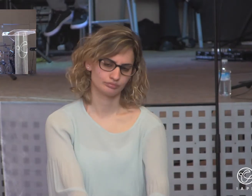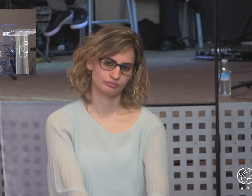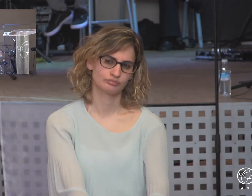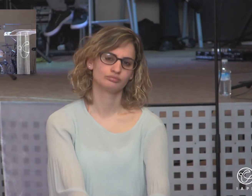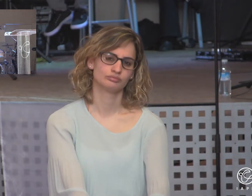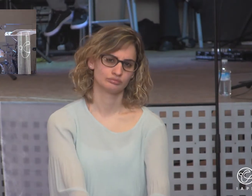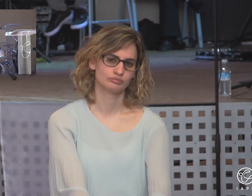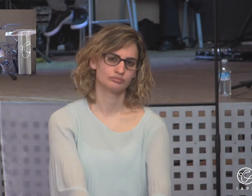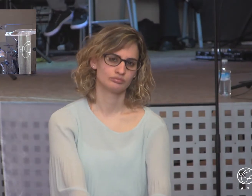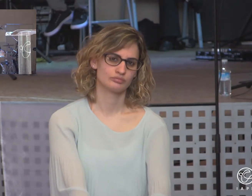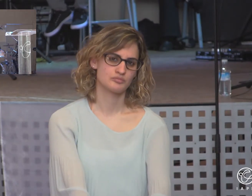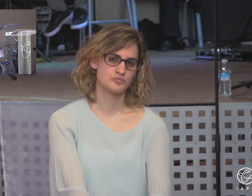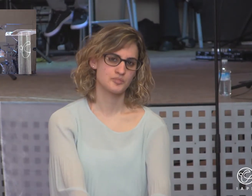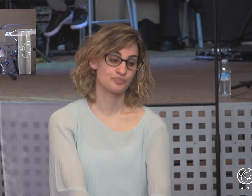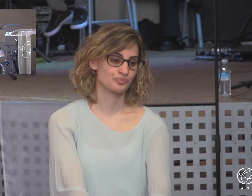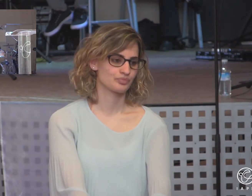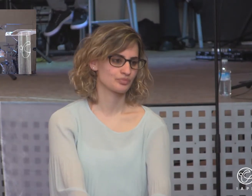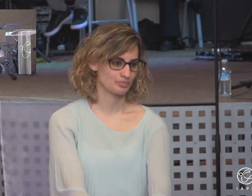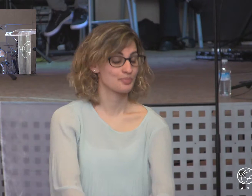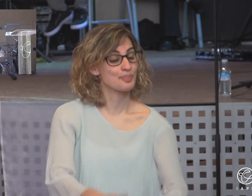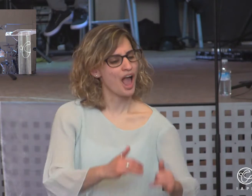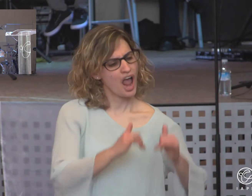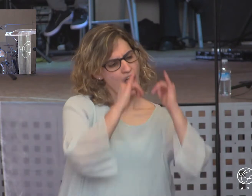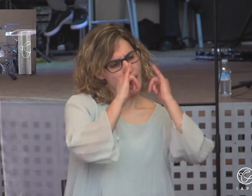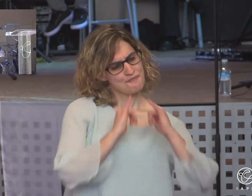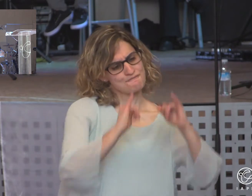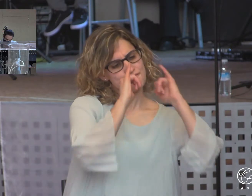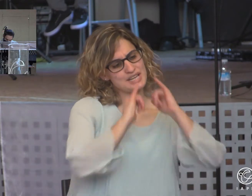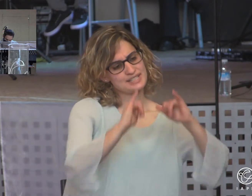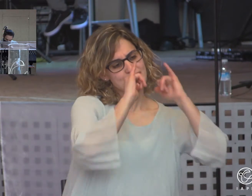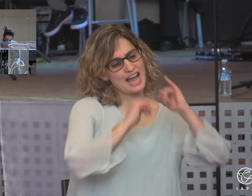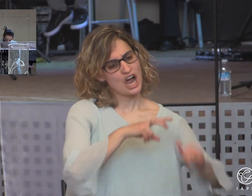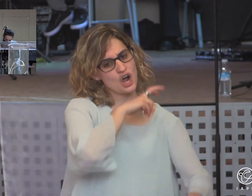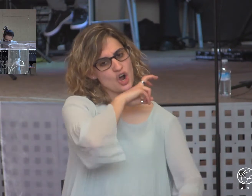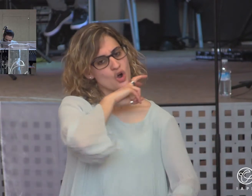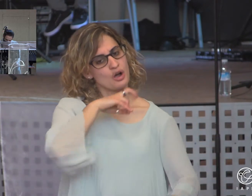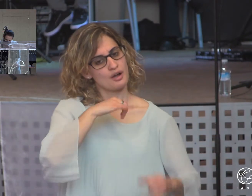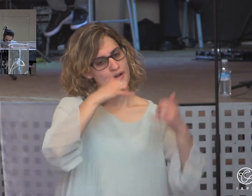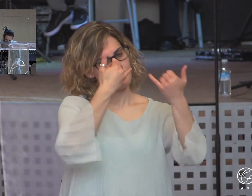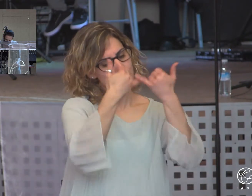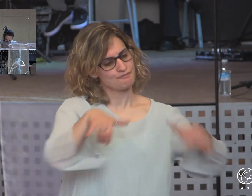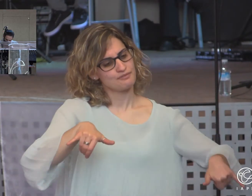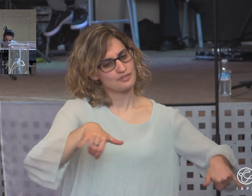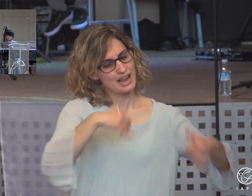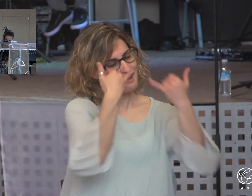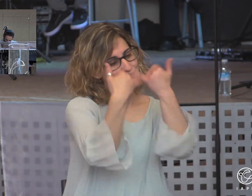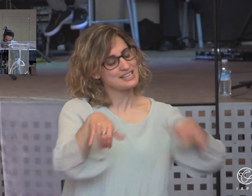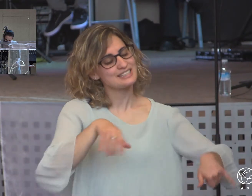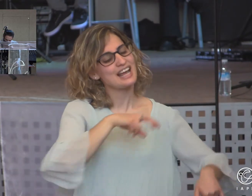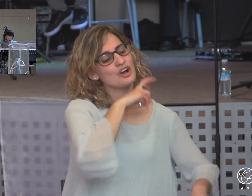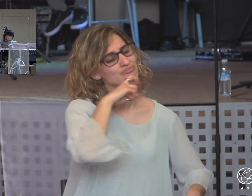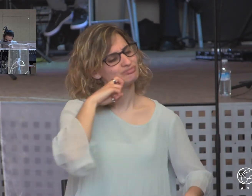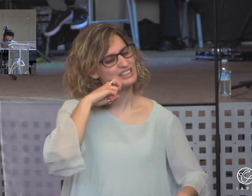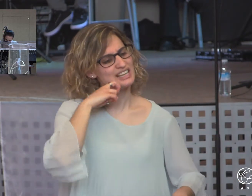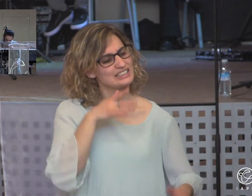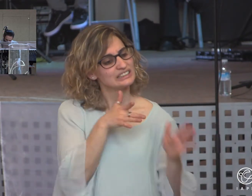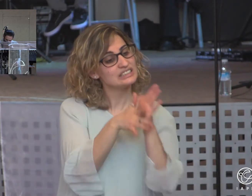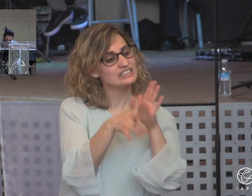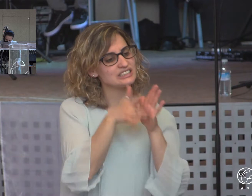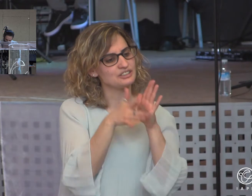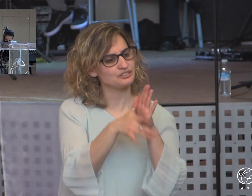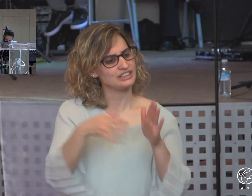celebración de esta fiesta, la Pesaj judía? Literal, esa palabra significa voy a pasar por